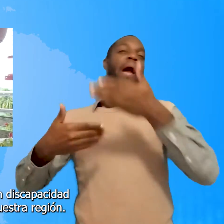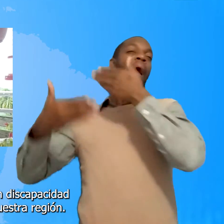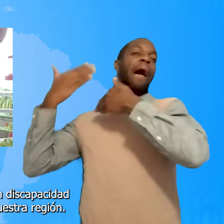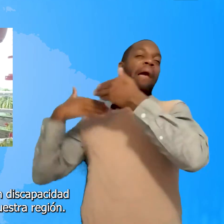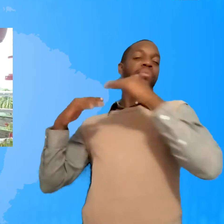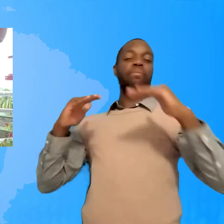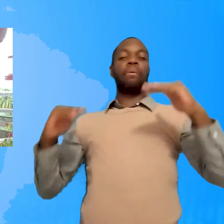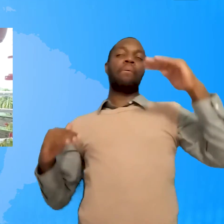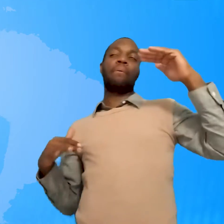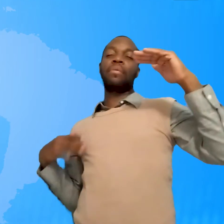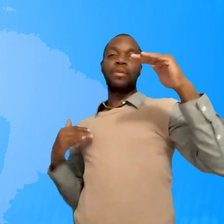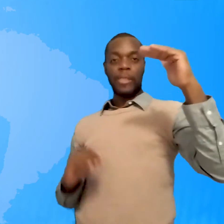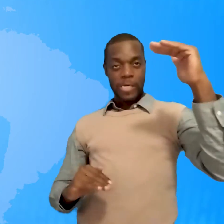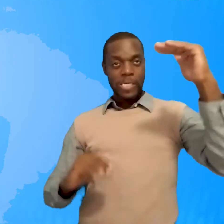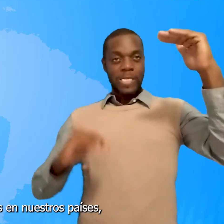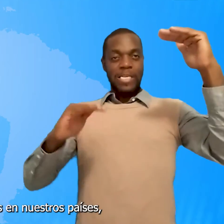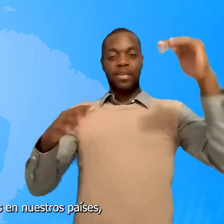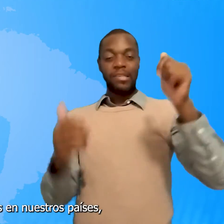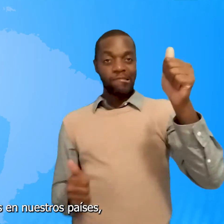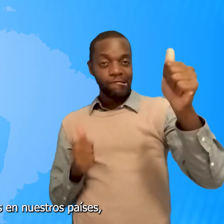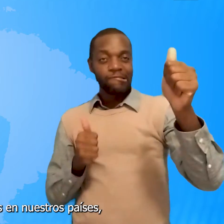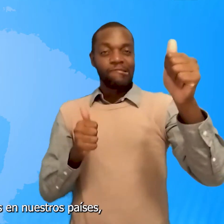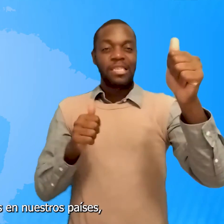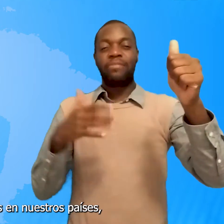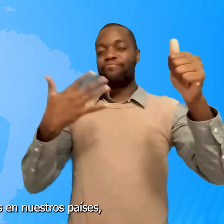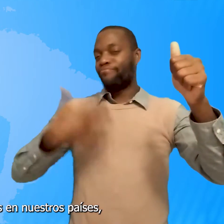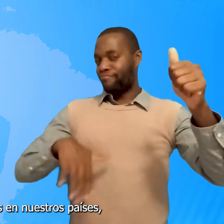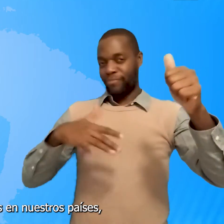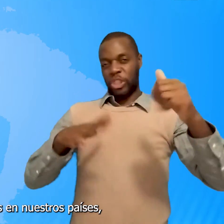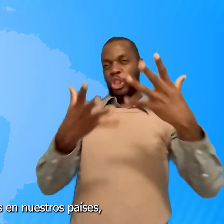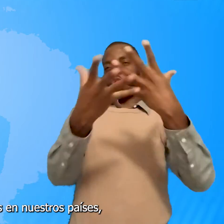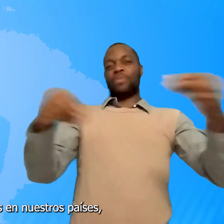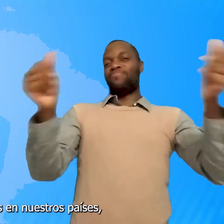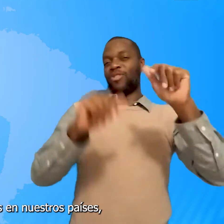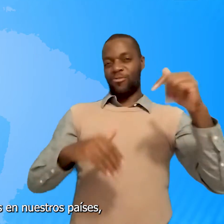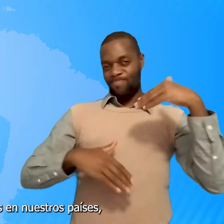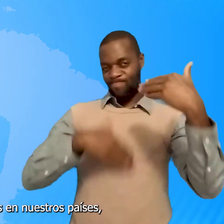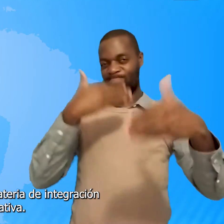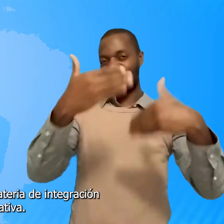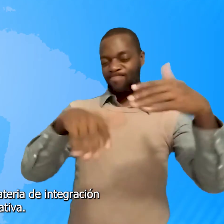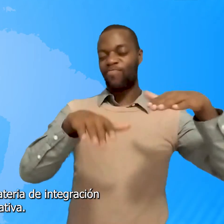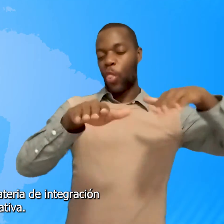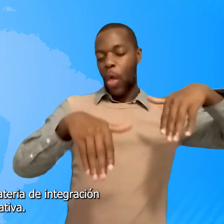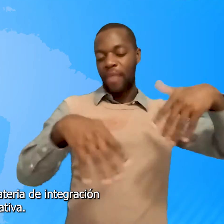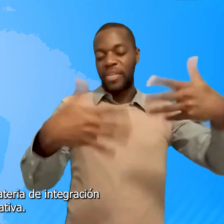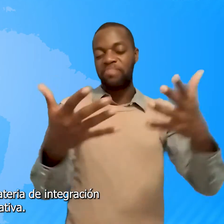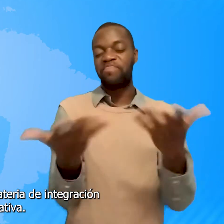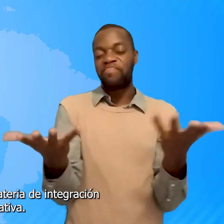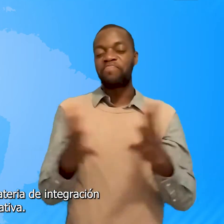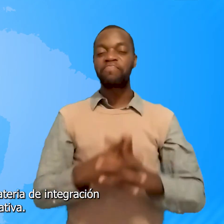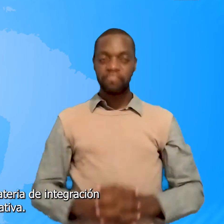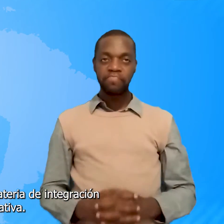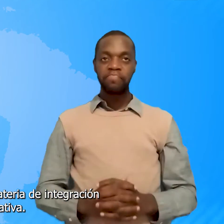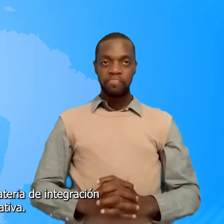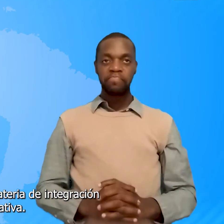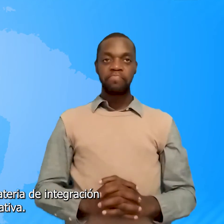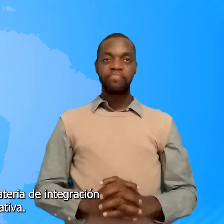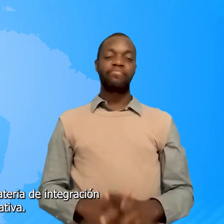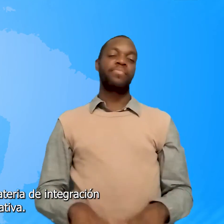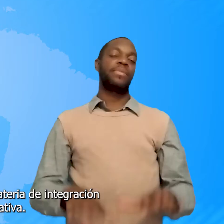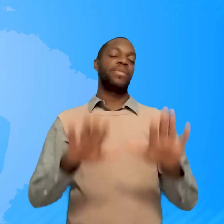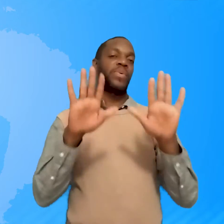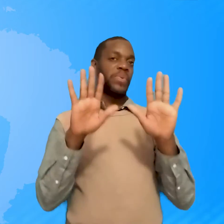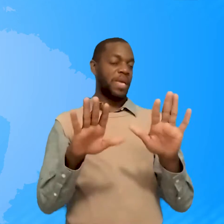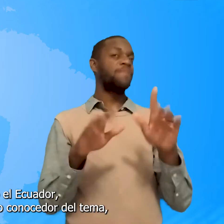en nuestra región. Hay varios problemas en nuestros países, especialmente en materia de